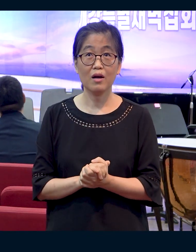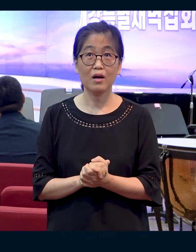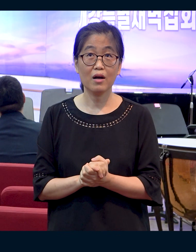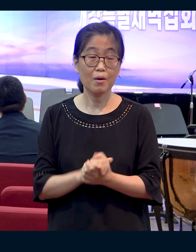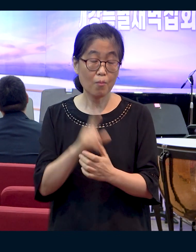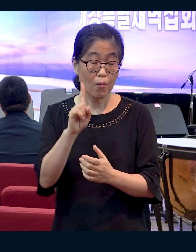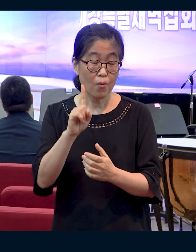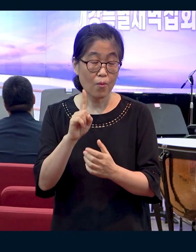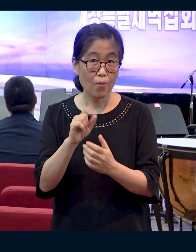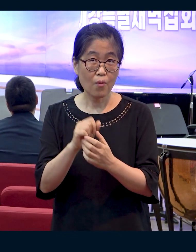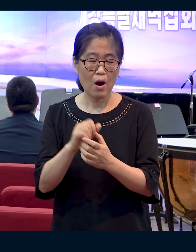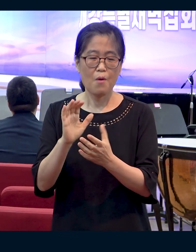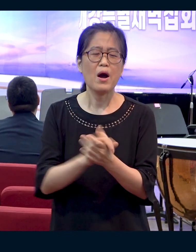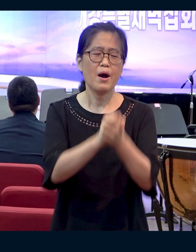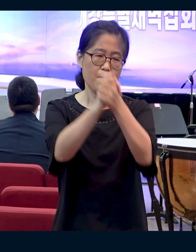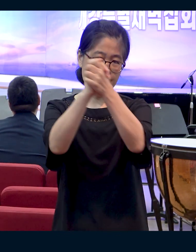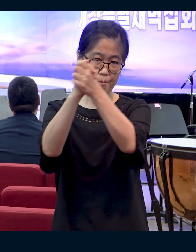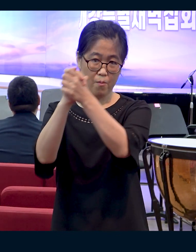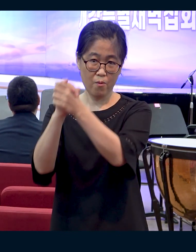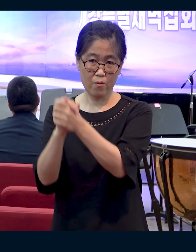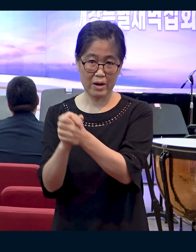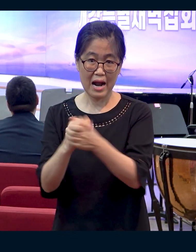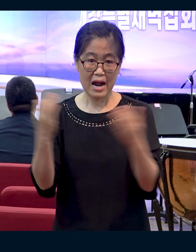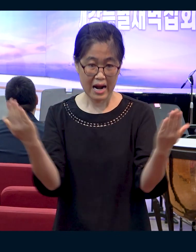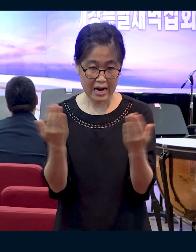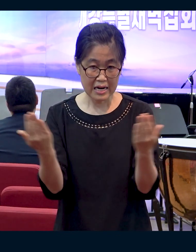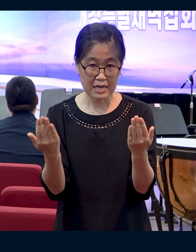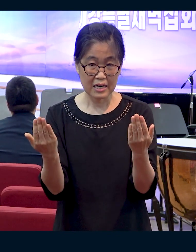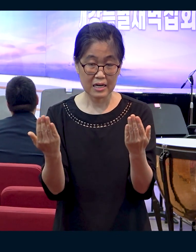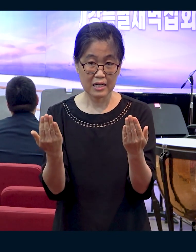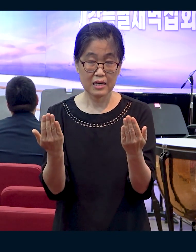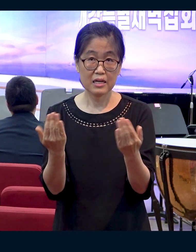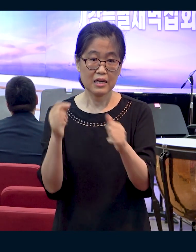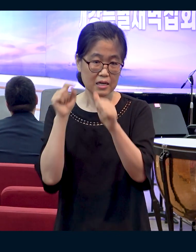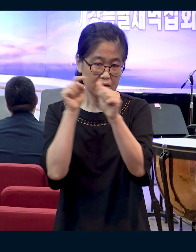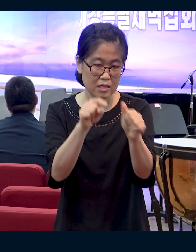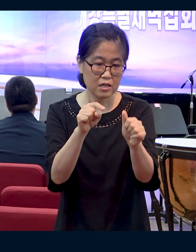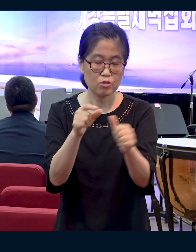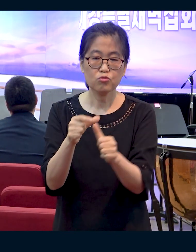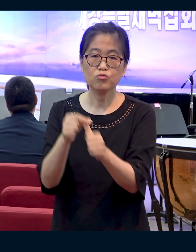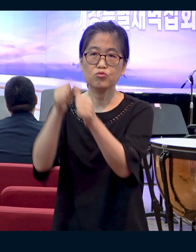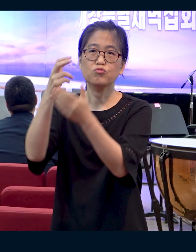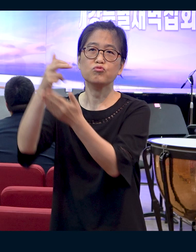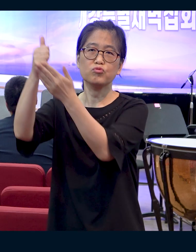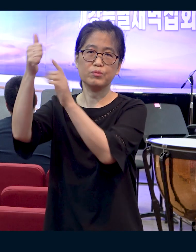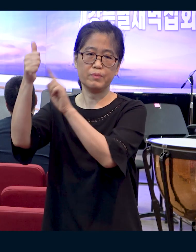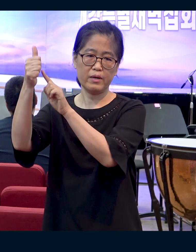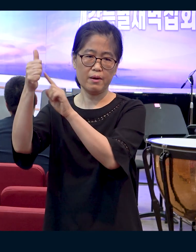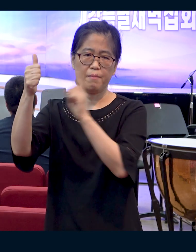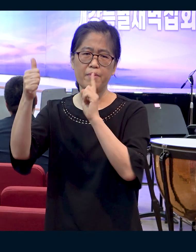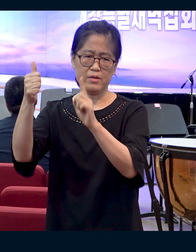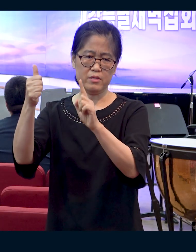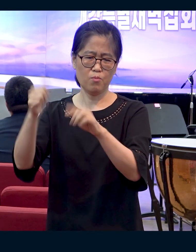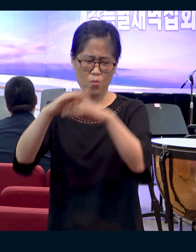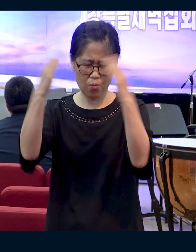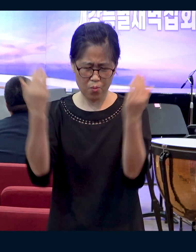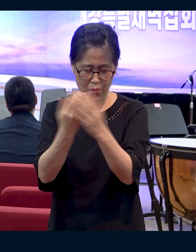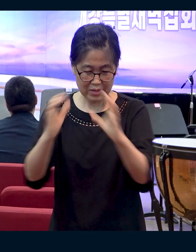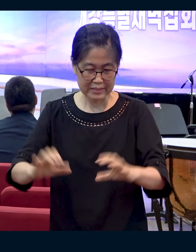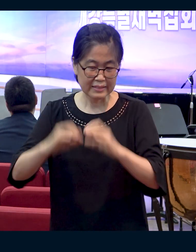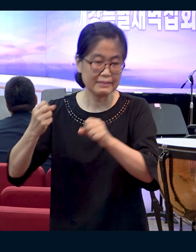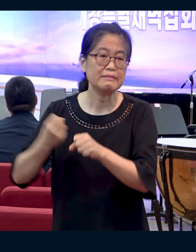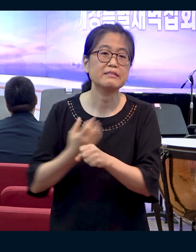뭐냐? 화목해 하라신 구주의 말씀을 온 세상 널리 전하세요.